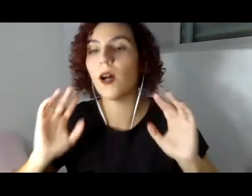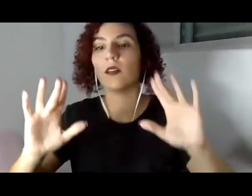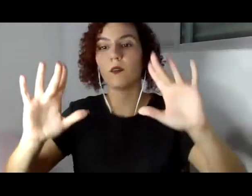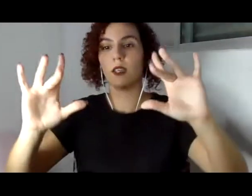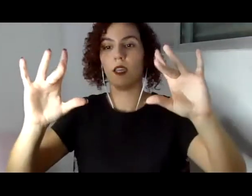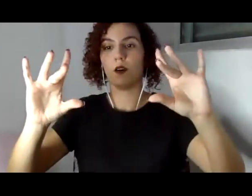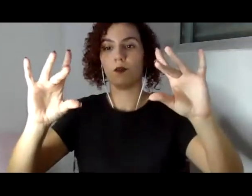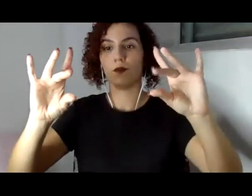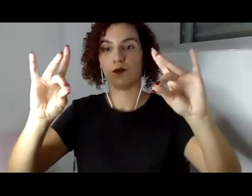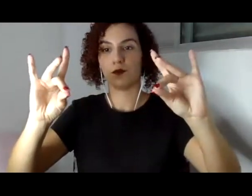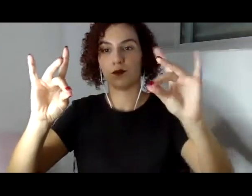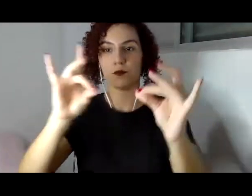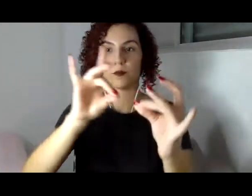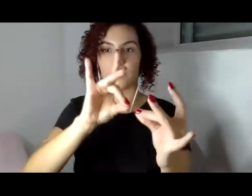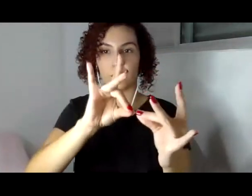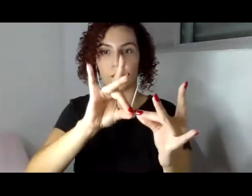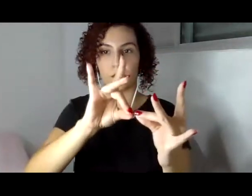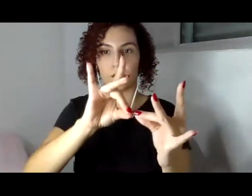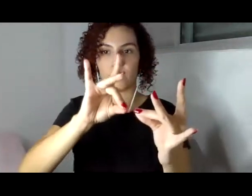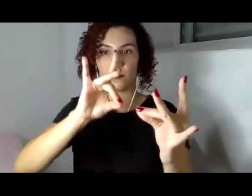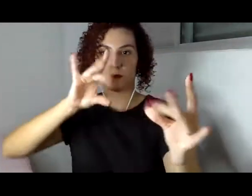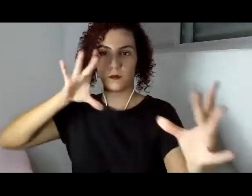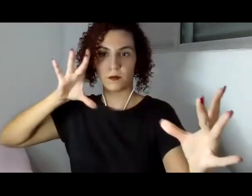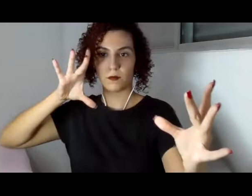vez em quando. Aqui, ó.